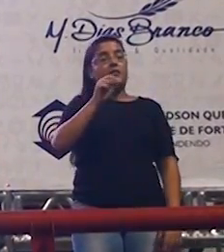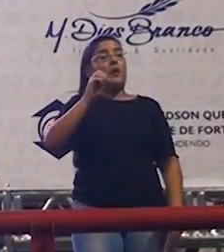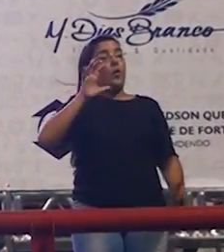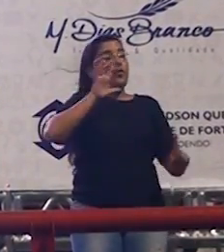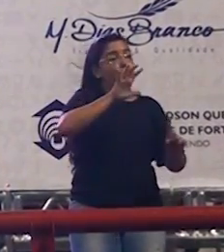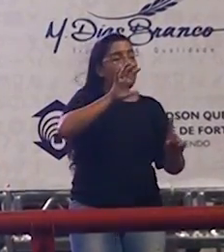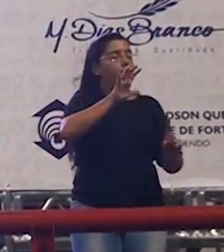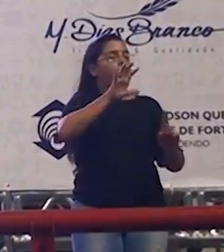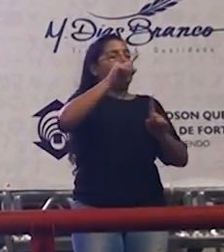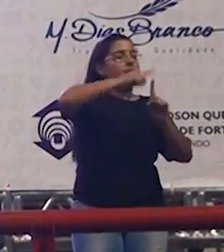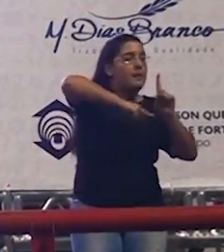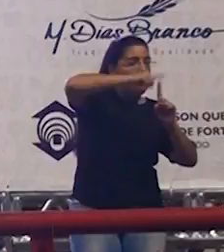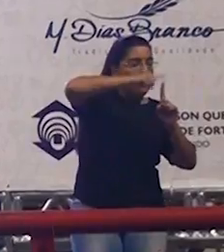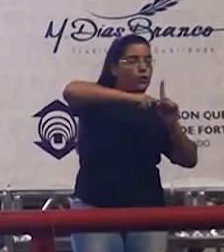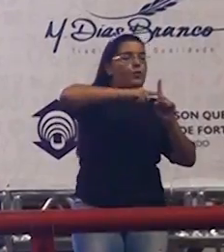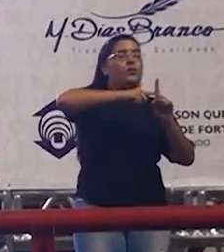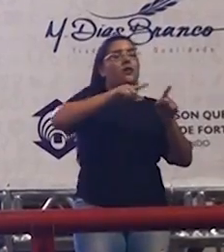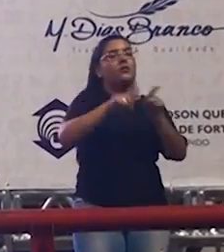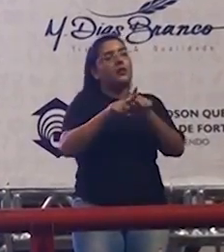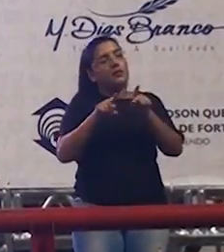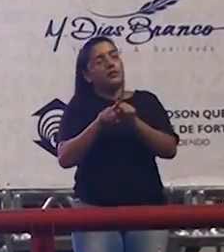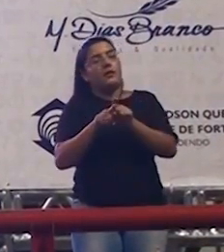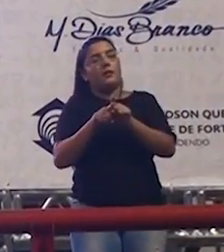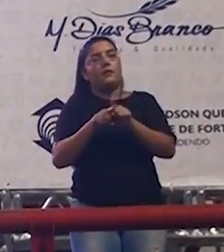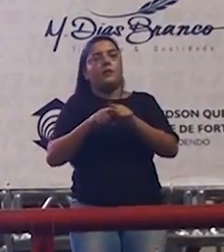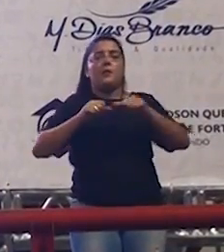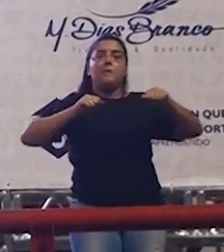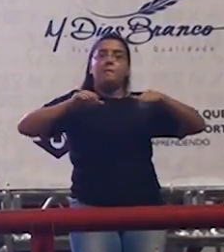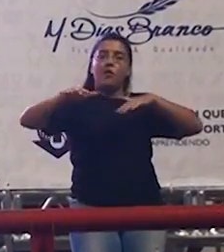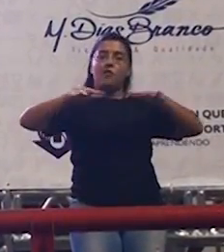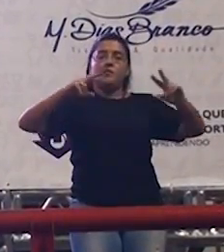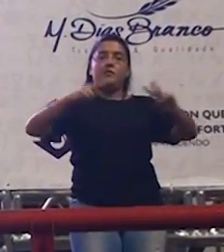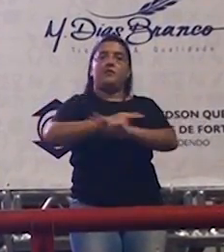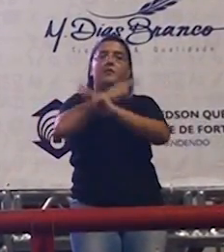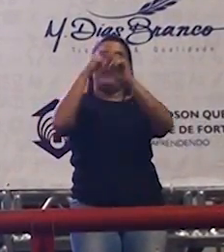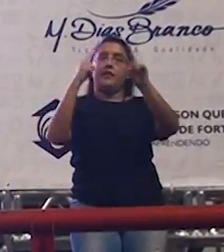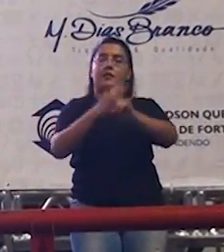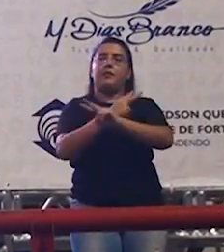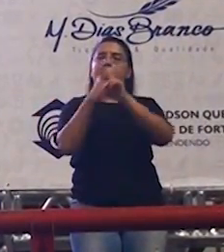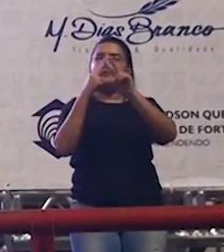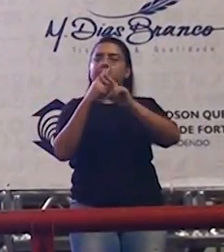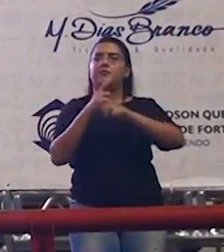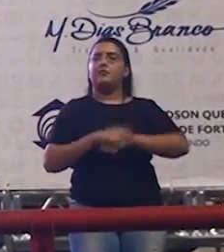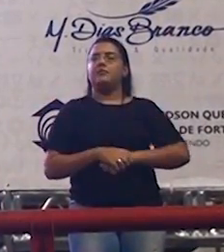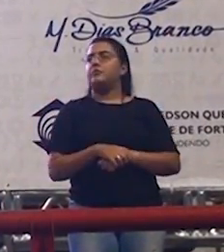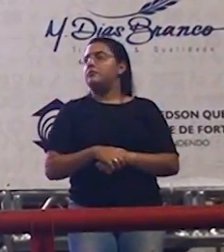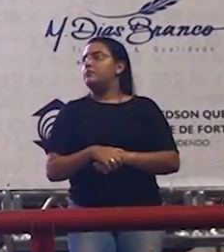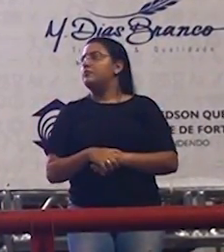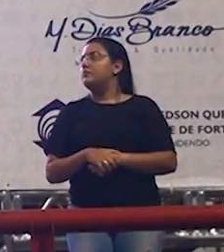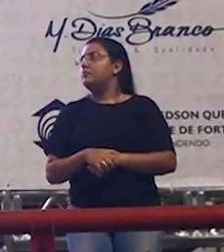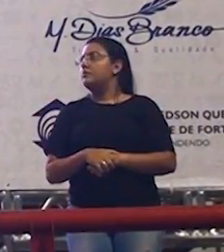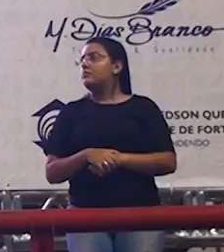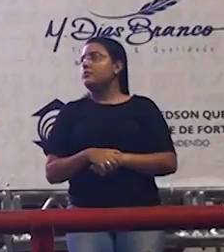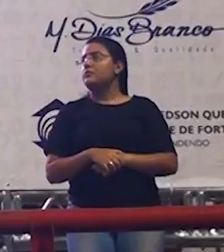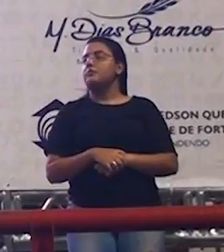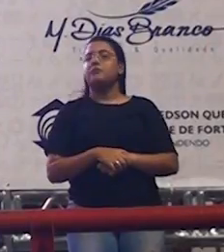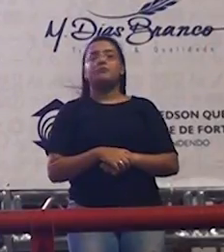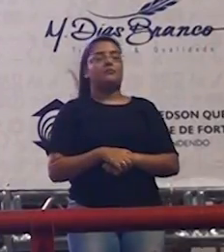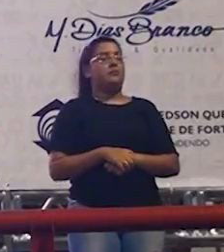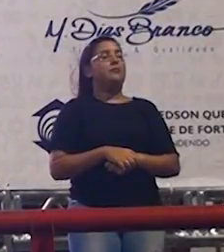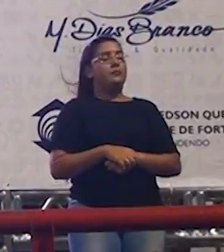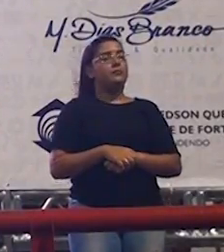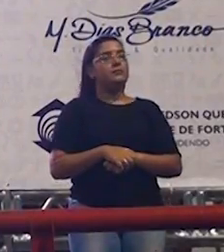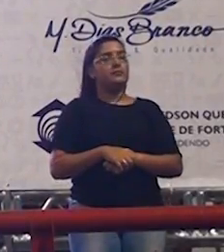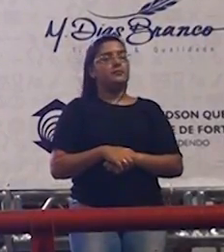influência tanto na temperatura, quanto também na movimentação de ventos e massas de ar. Perfeito, gabarito,